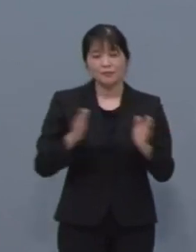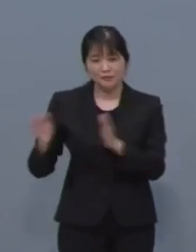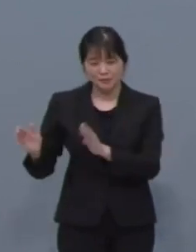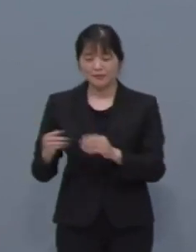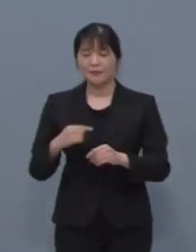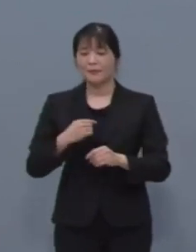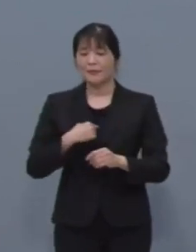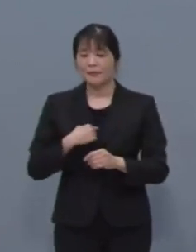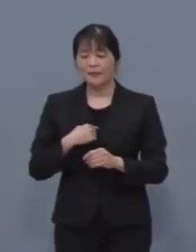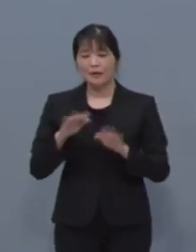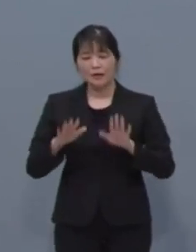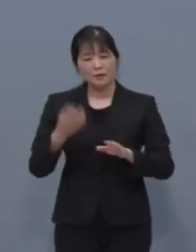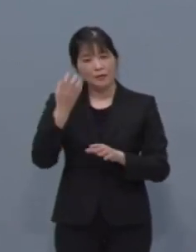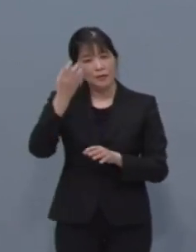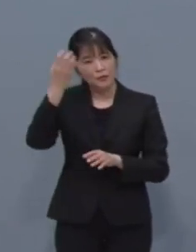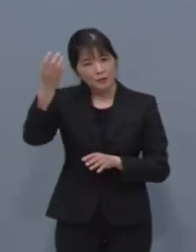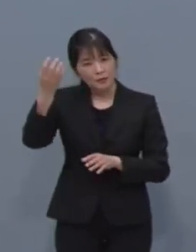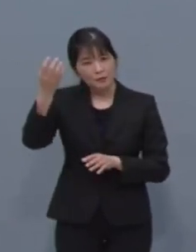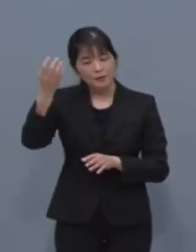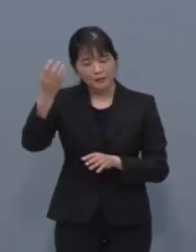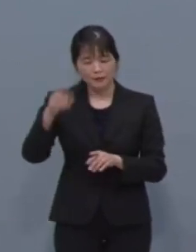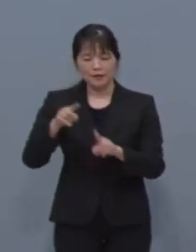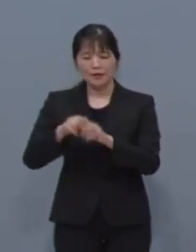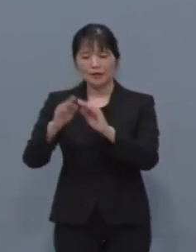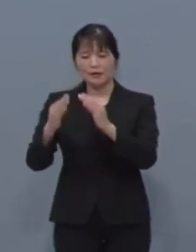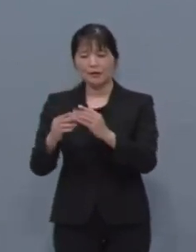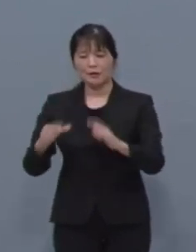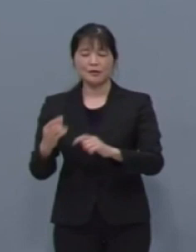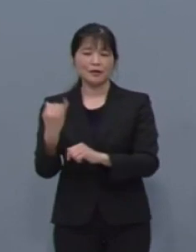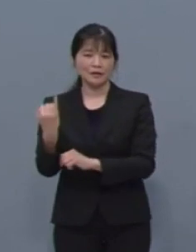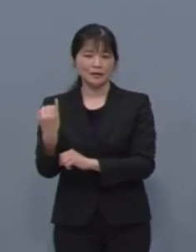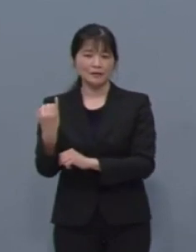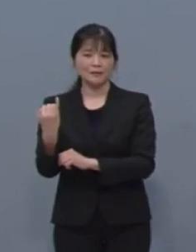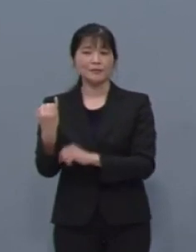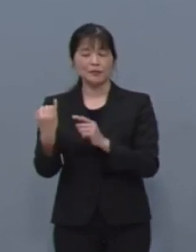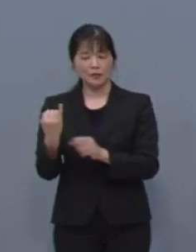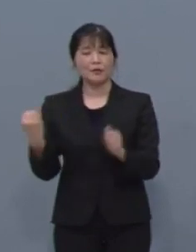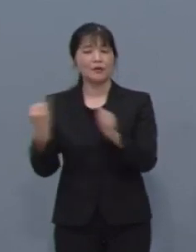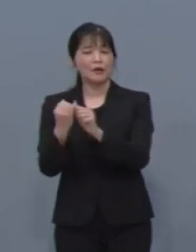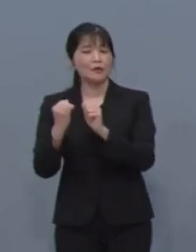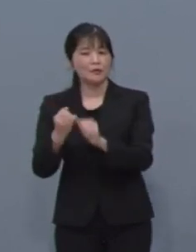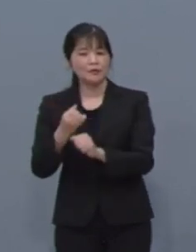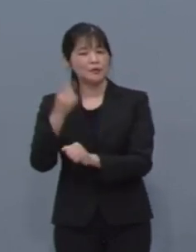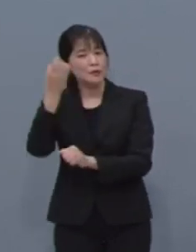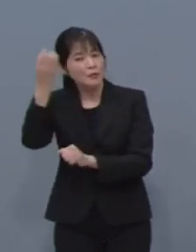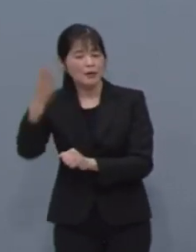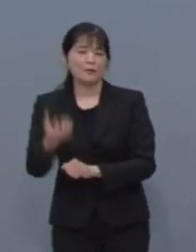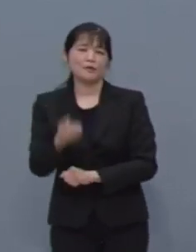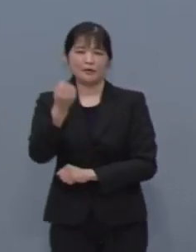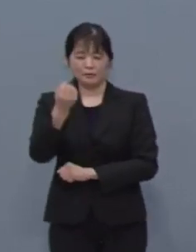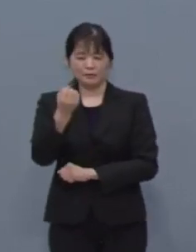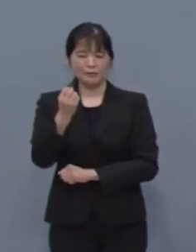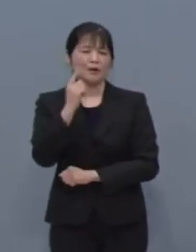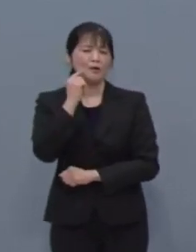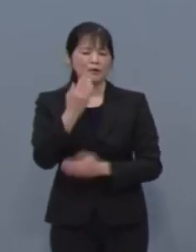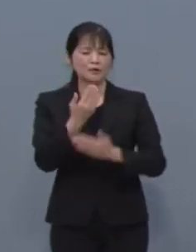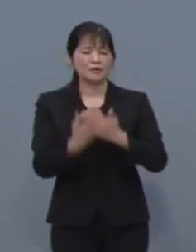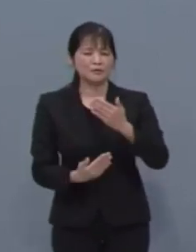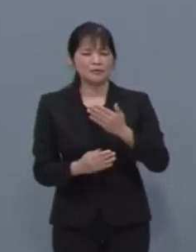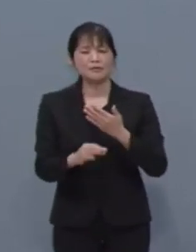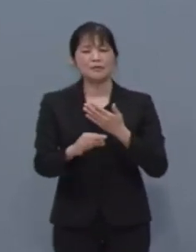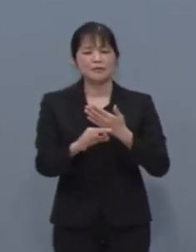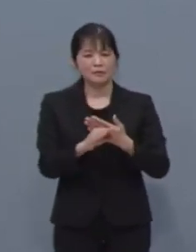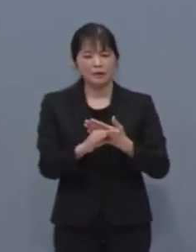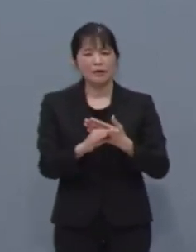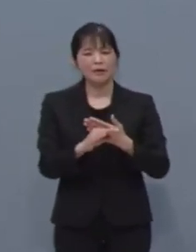知事に当選して小池百合子氏と結婚することです彼女を落選するようなダメの情けない男相手にしてくれませ